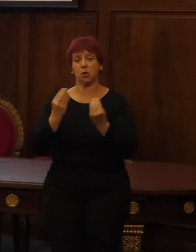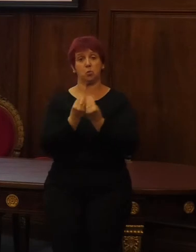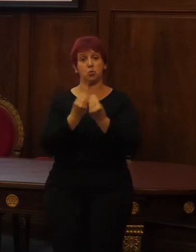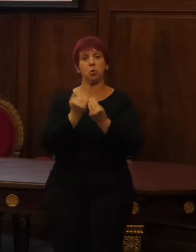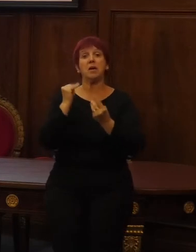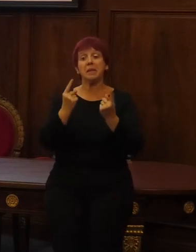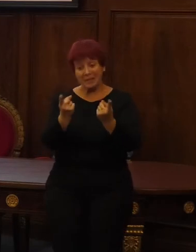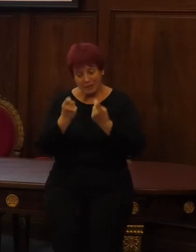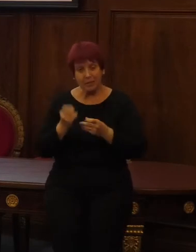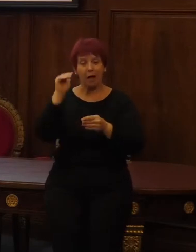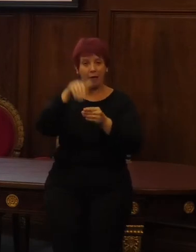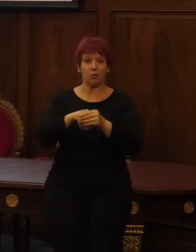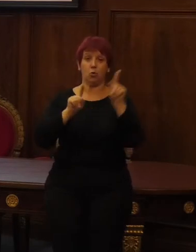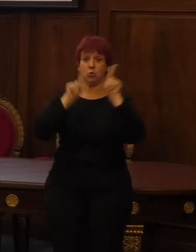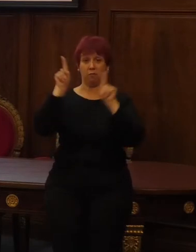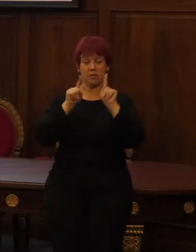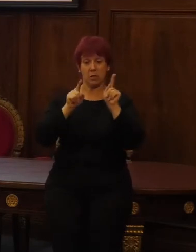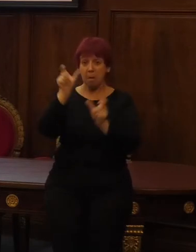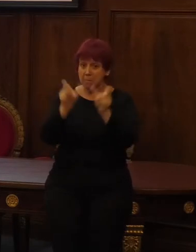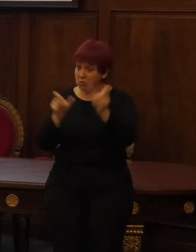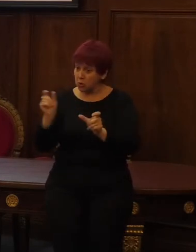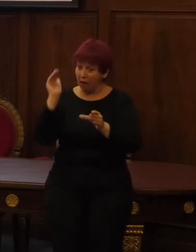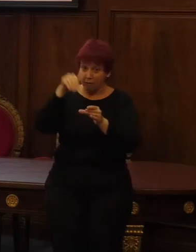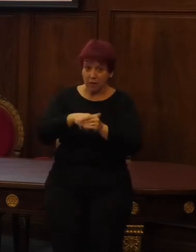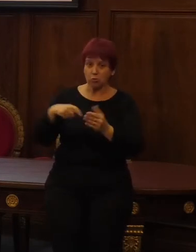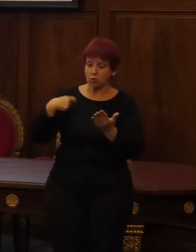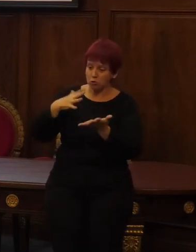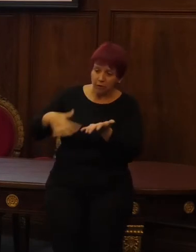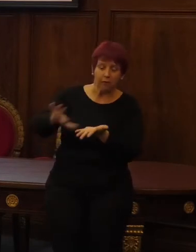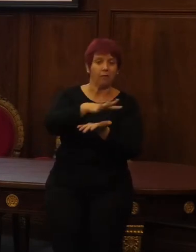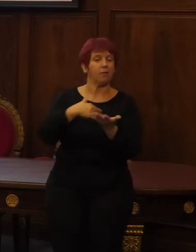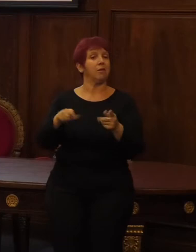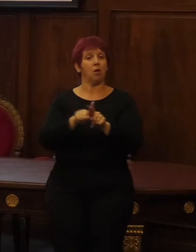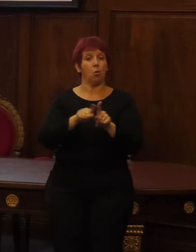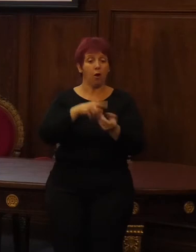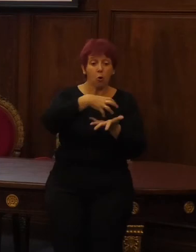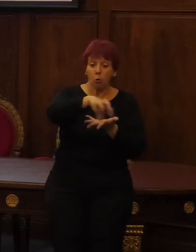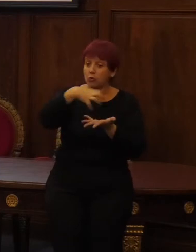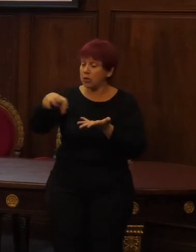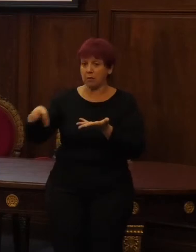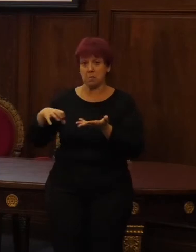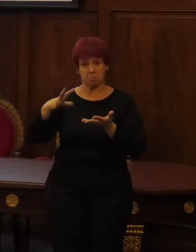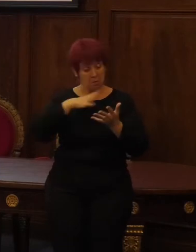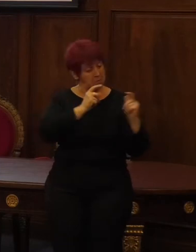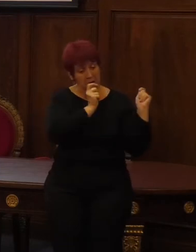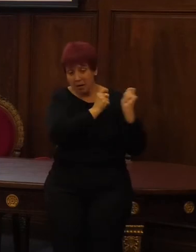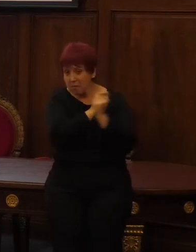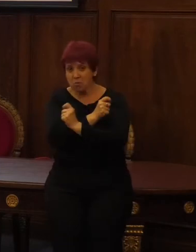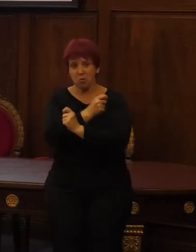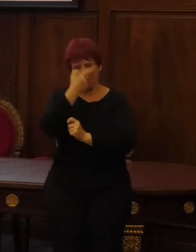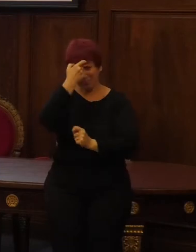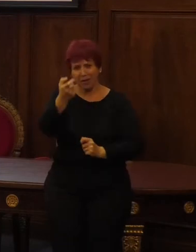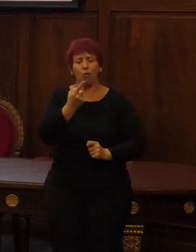para la universidad y los universitarios y las sociedades del continente. El cambio es un problema